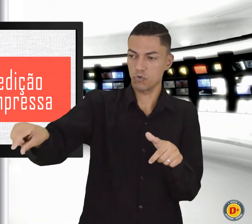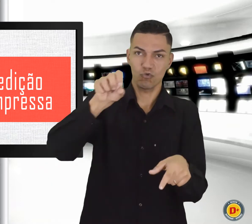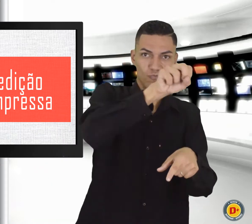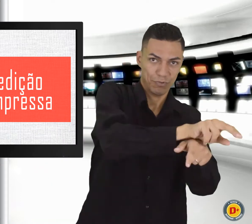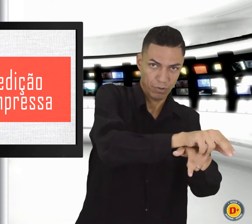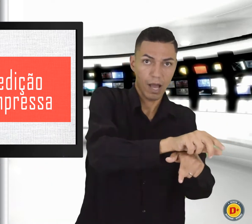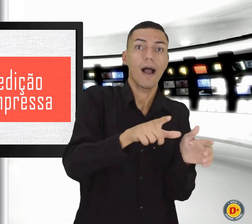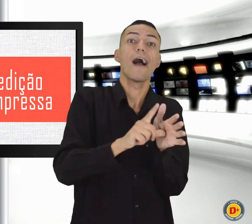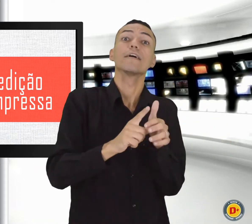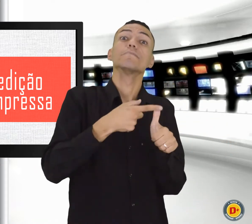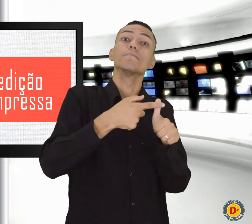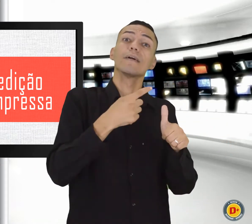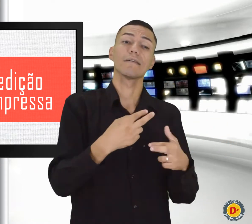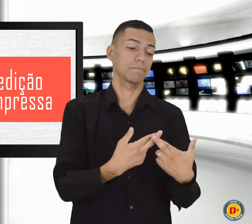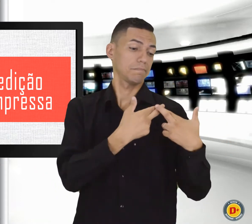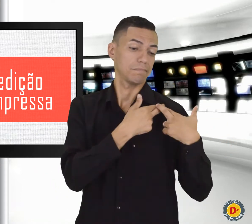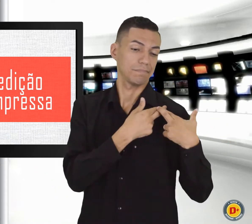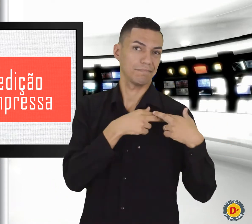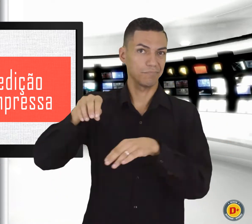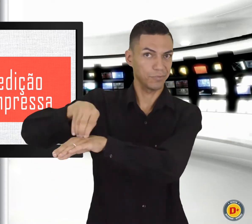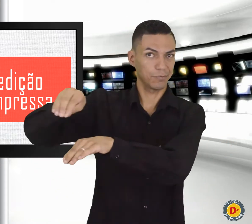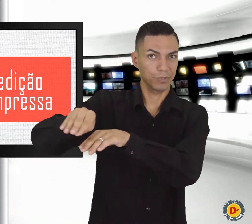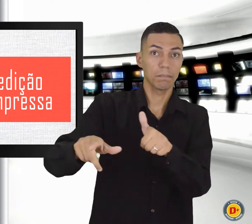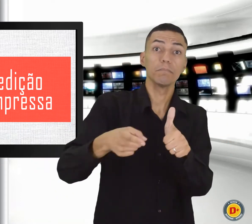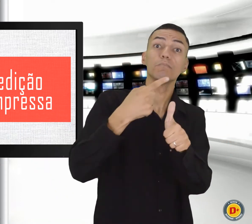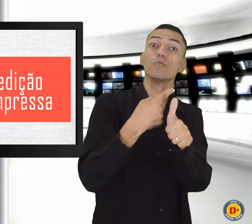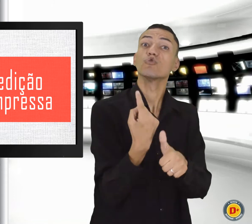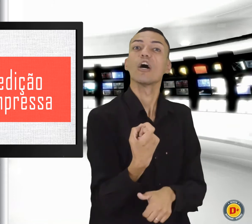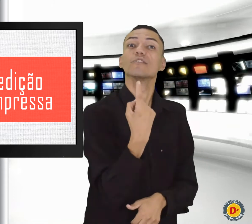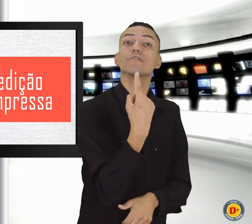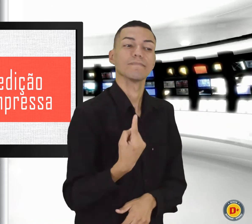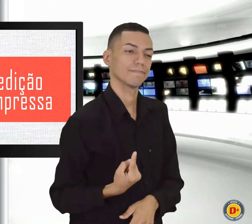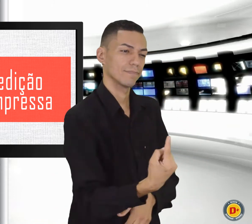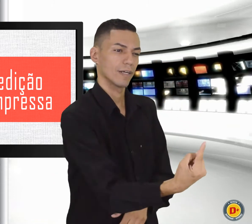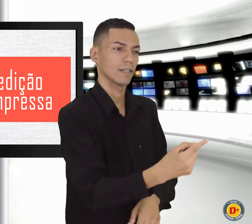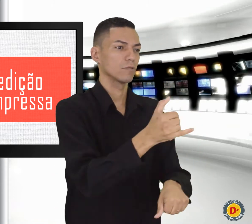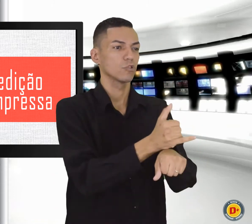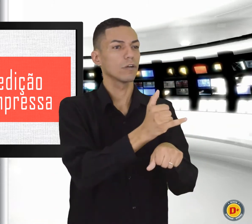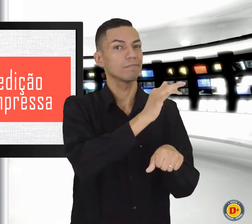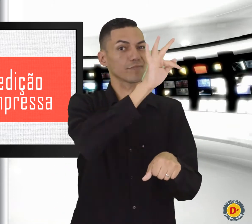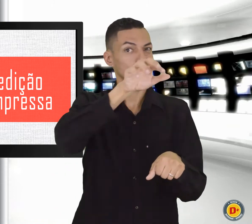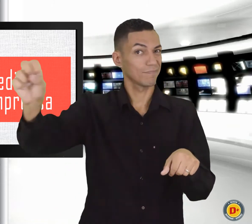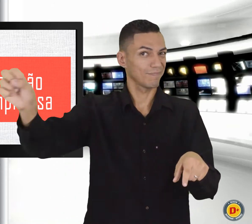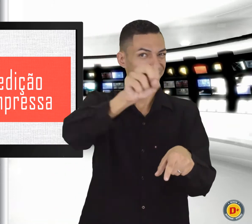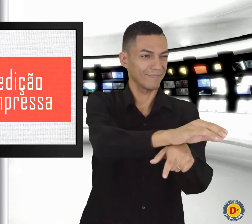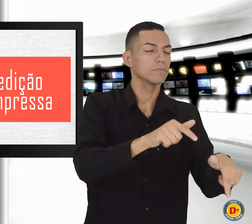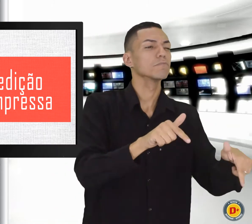futuro chefe a função que o cliente ia desempenhar. No Brasil, descobrimos que essa atividade não